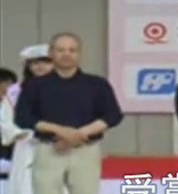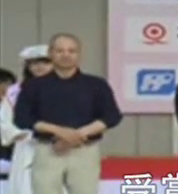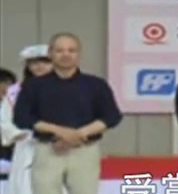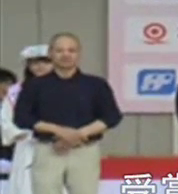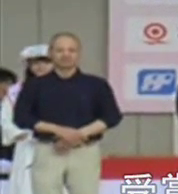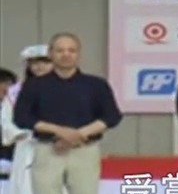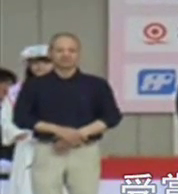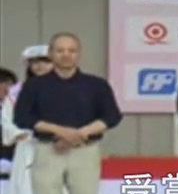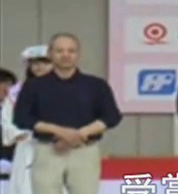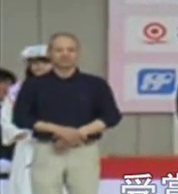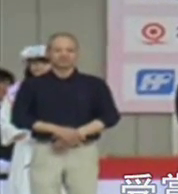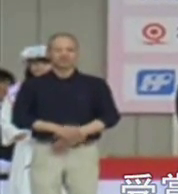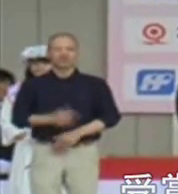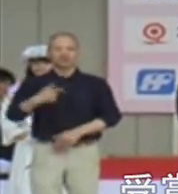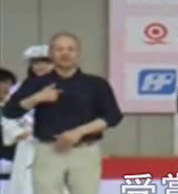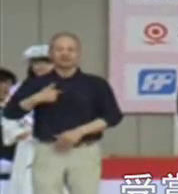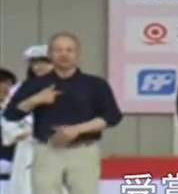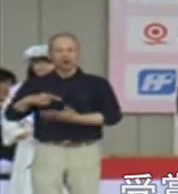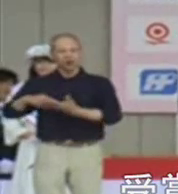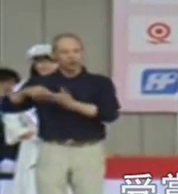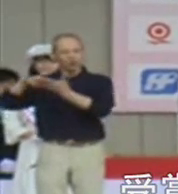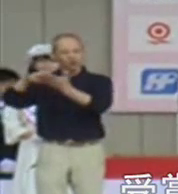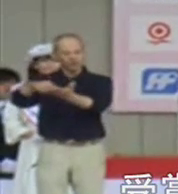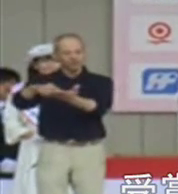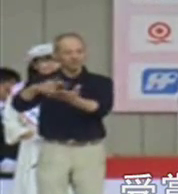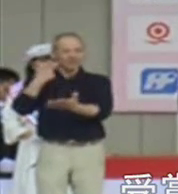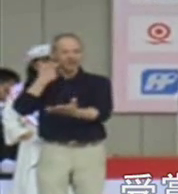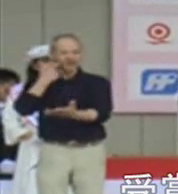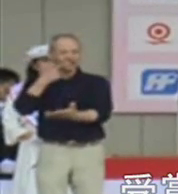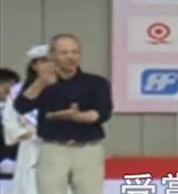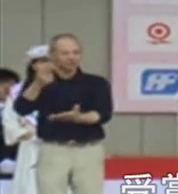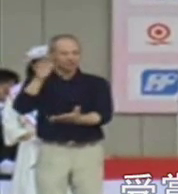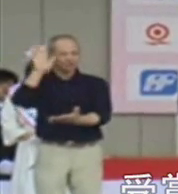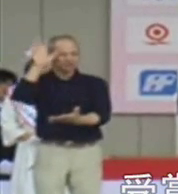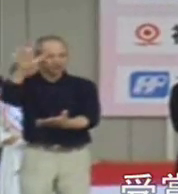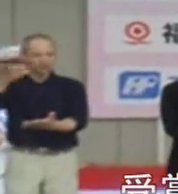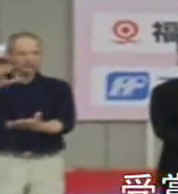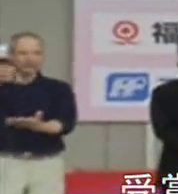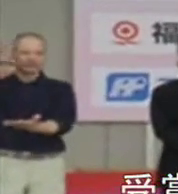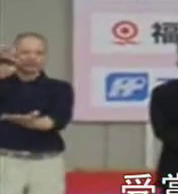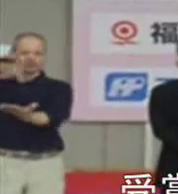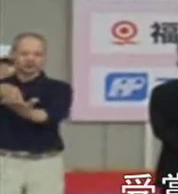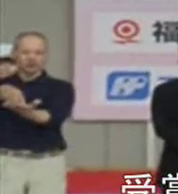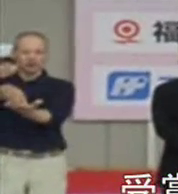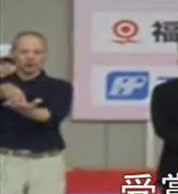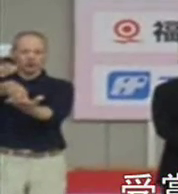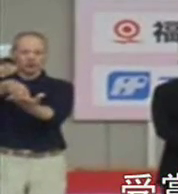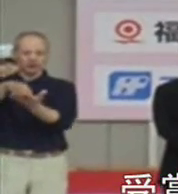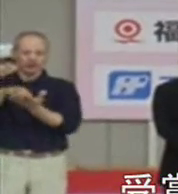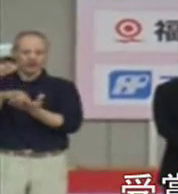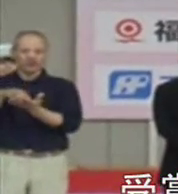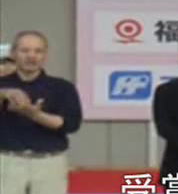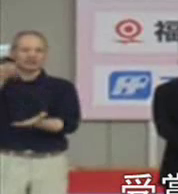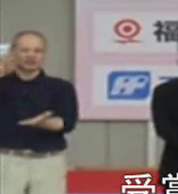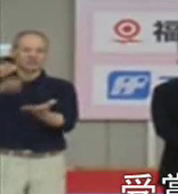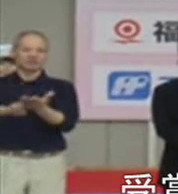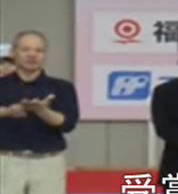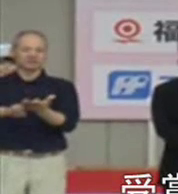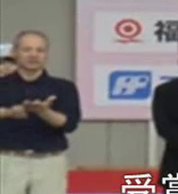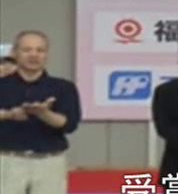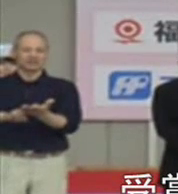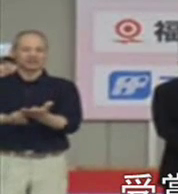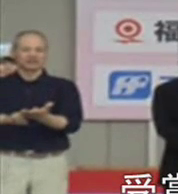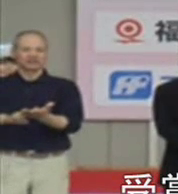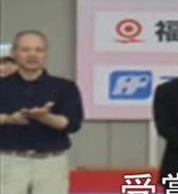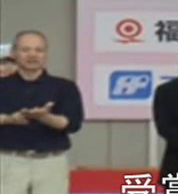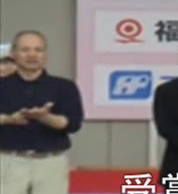それ、応募してから半年後ぐらいにですね、受賞が決まりまして、その時初めて、こちらの福山市